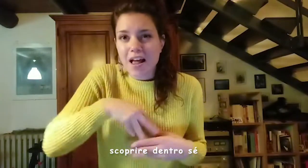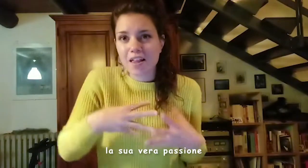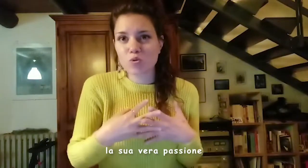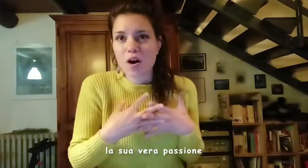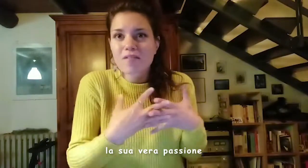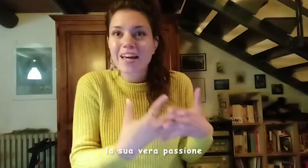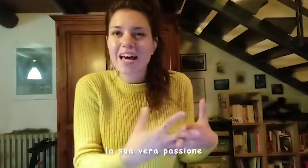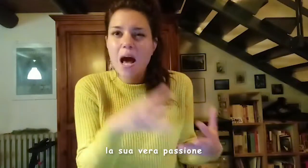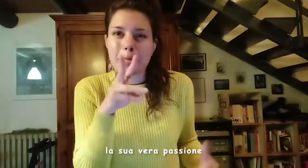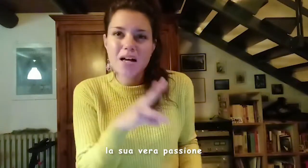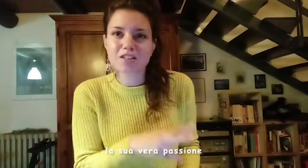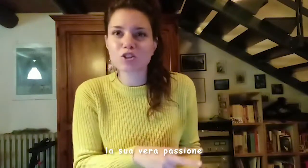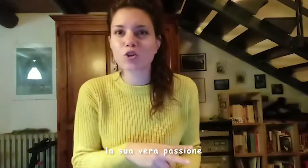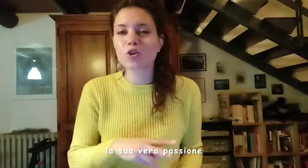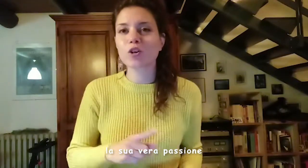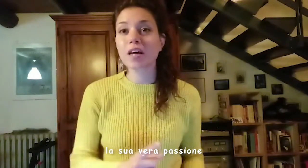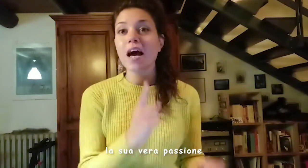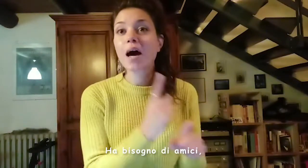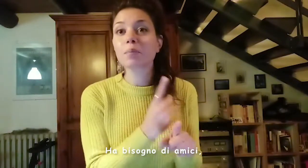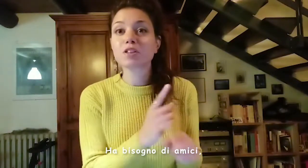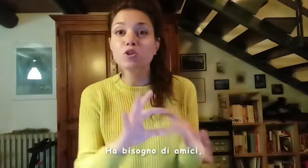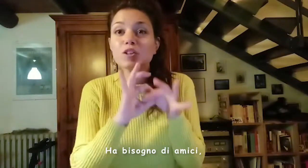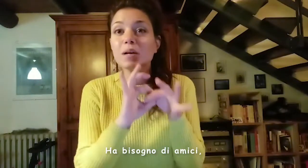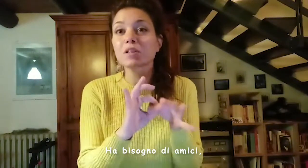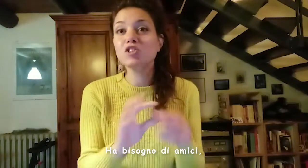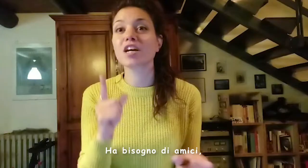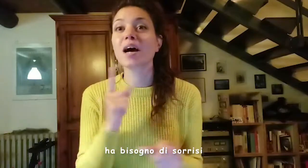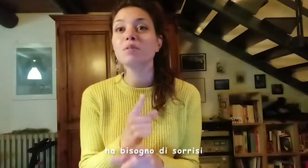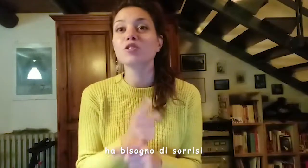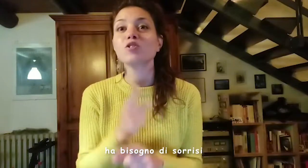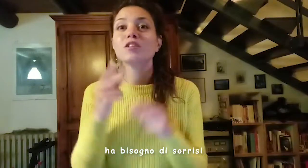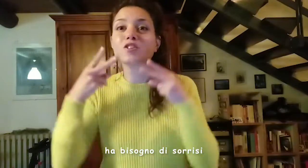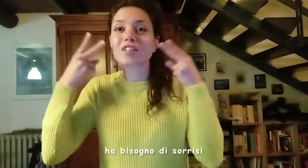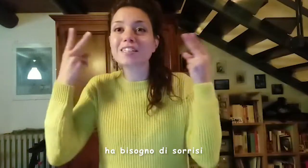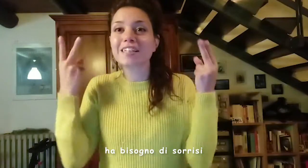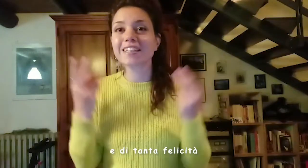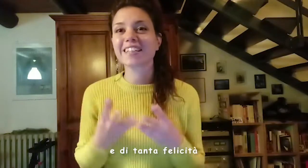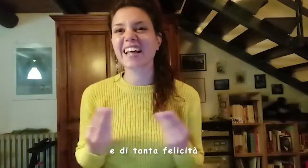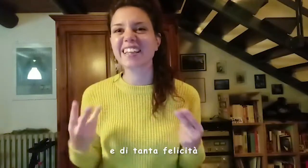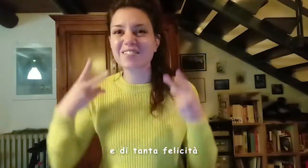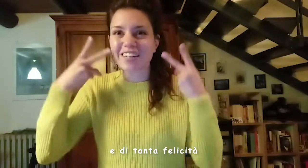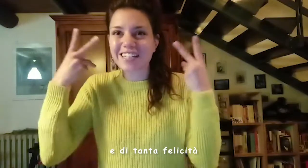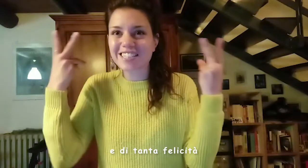la sua vera passione. Ha bisogno di amici, ha bisogno di sorrisi e di tanta